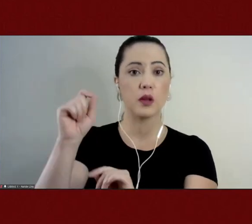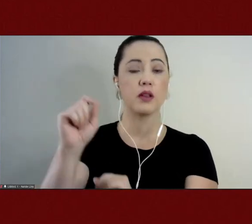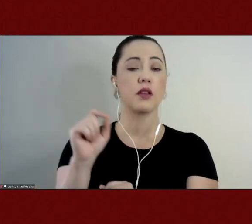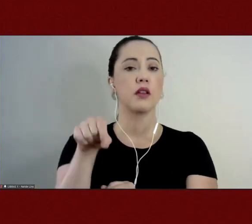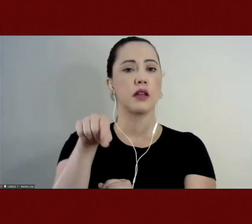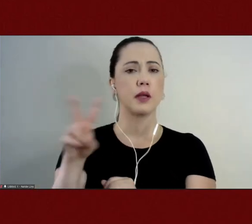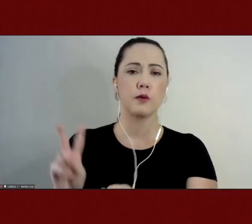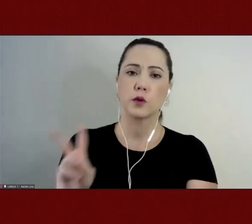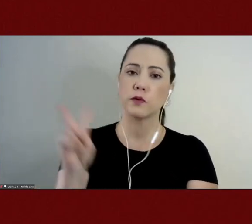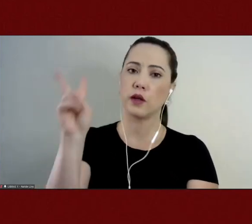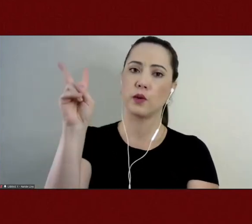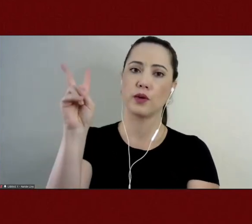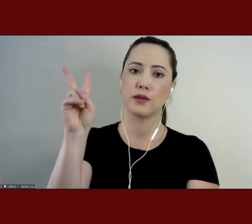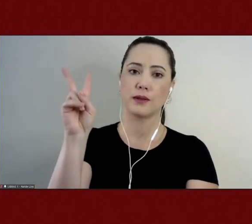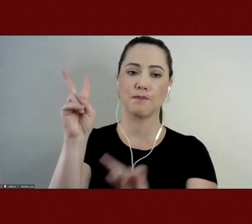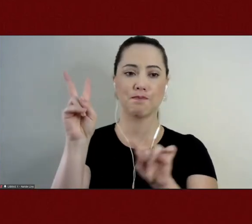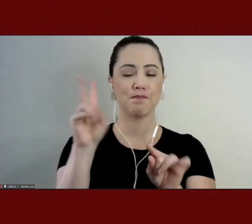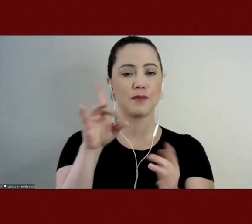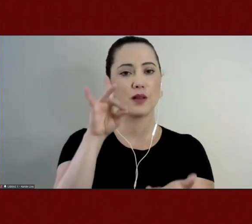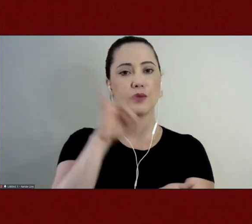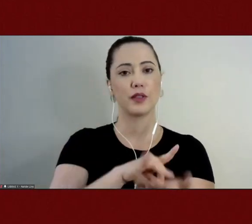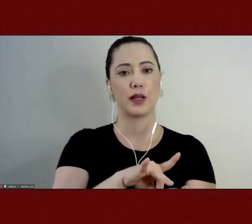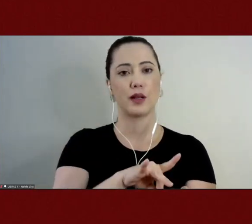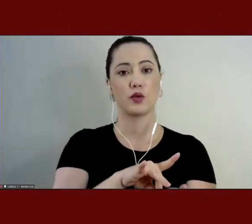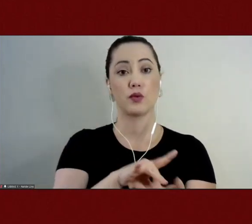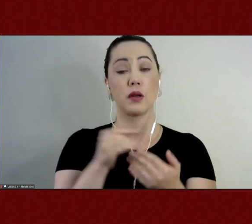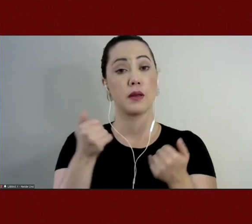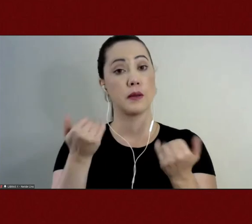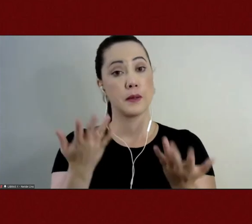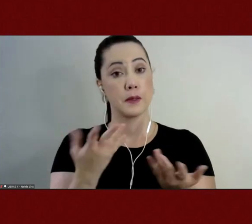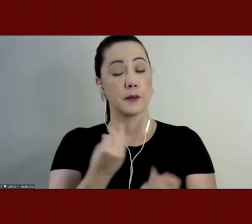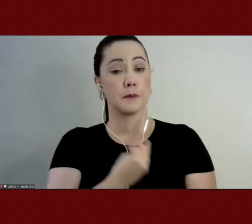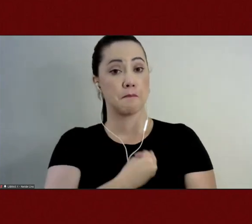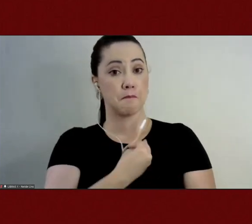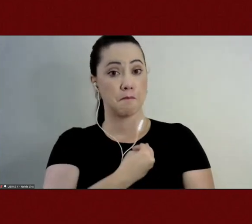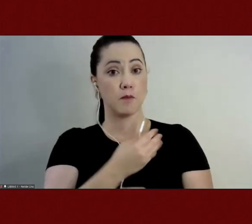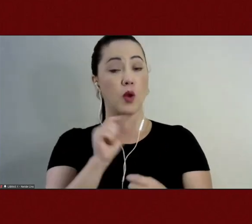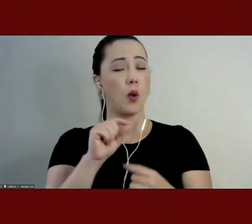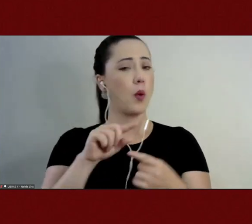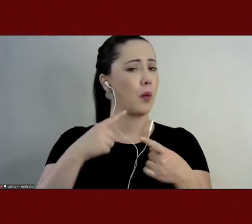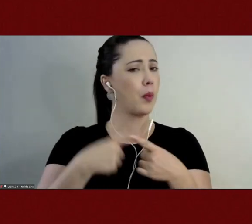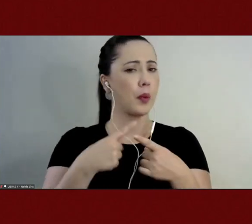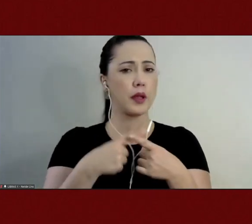a realidade. O que nos fez chegar até o PCB? Né?